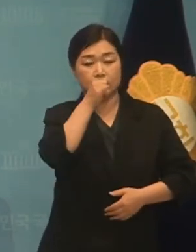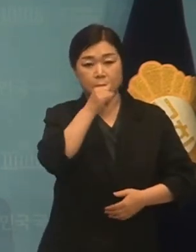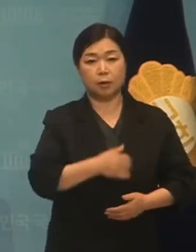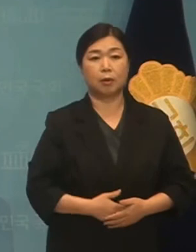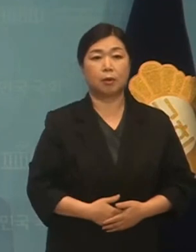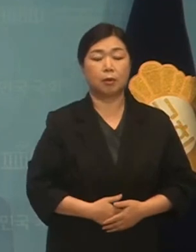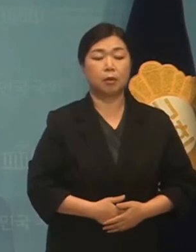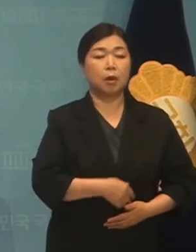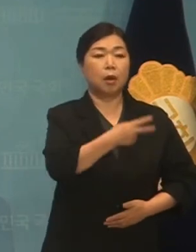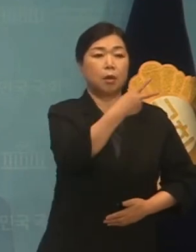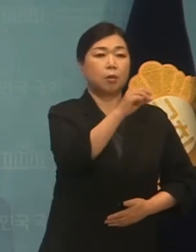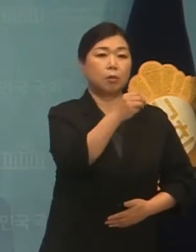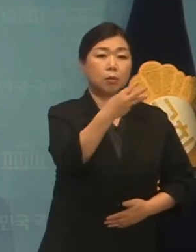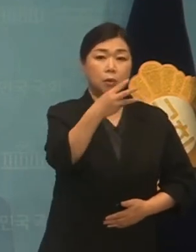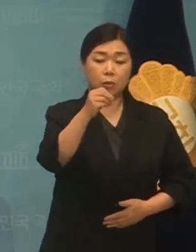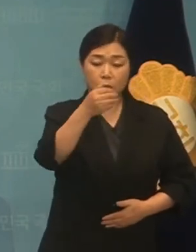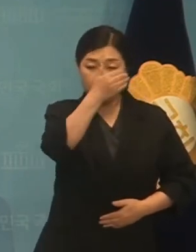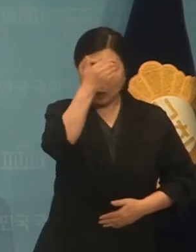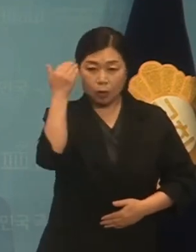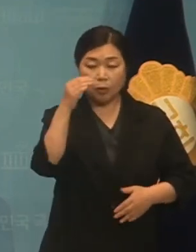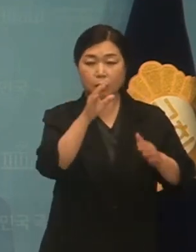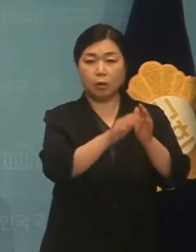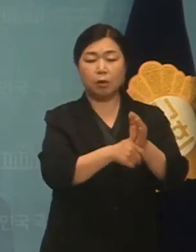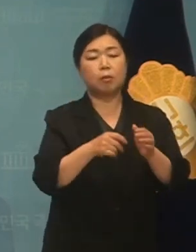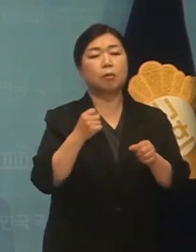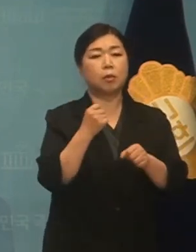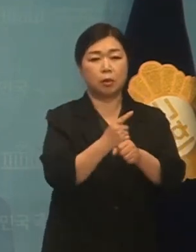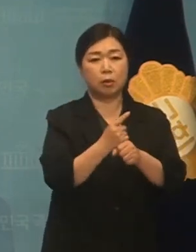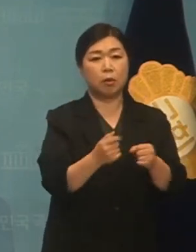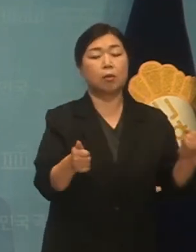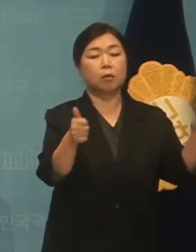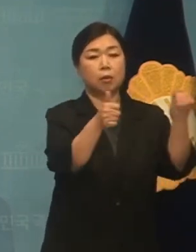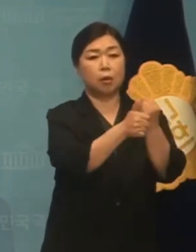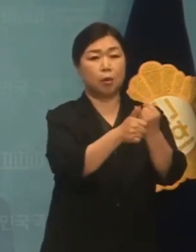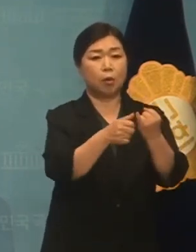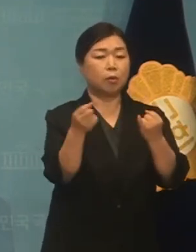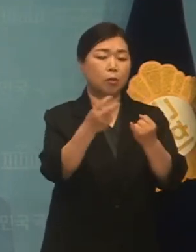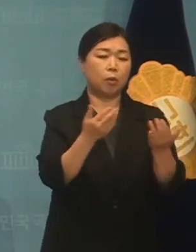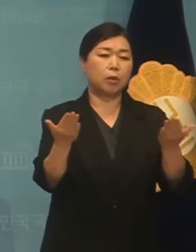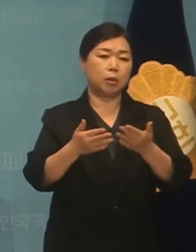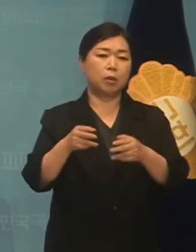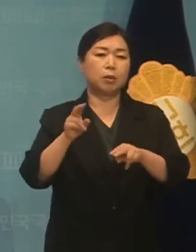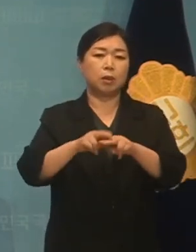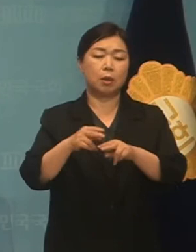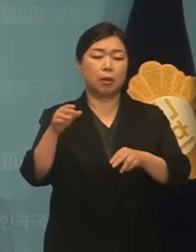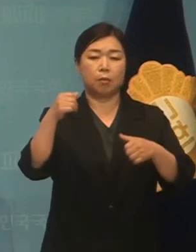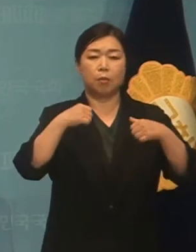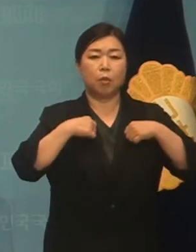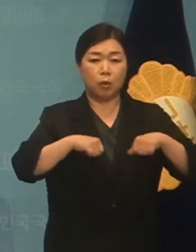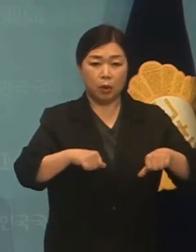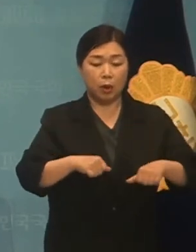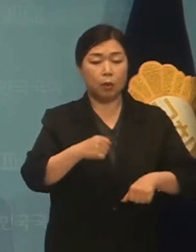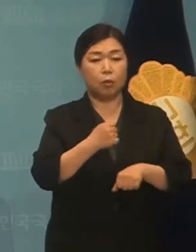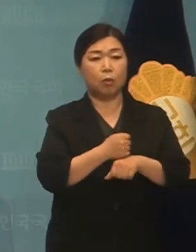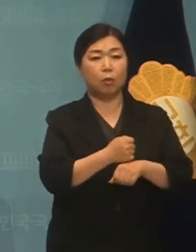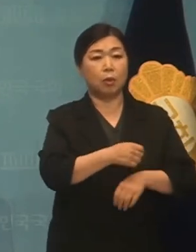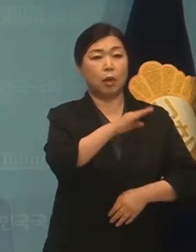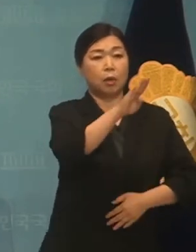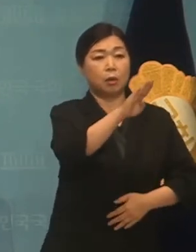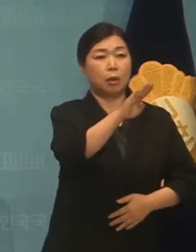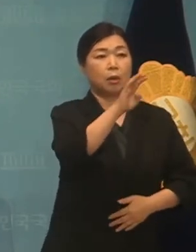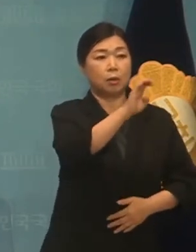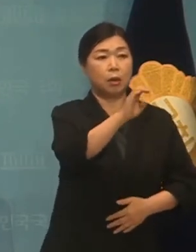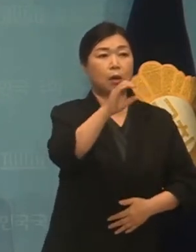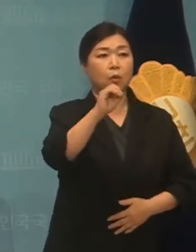2030 청년 세대들은 이미 결혼과 일자리를 포기하고, 또한 4050